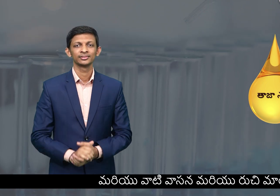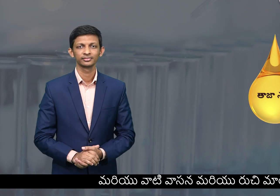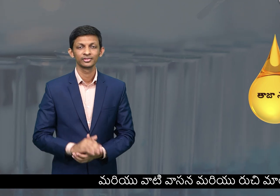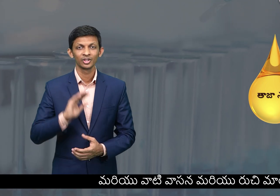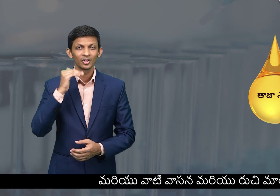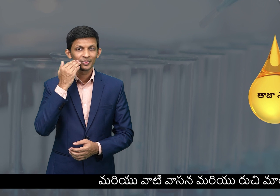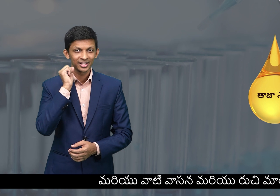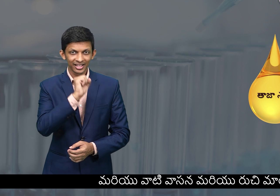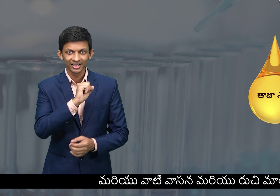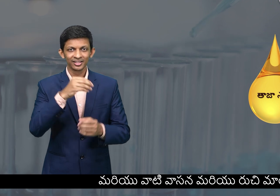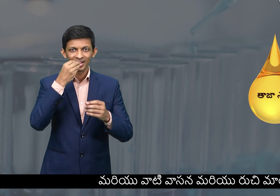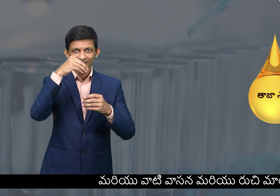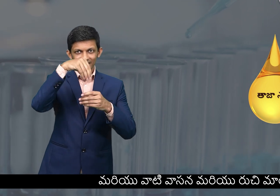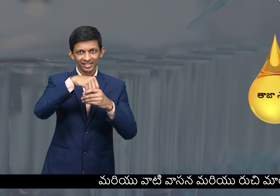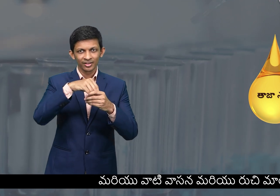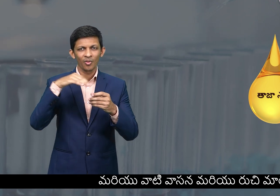మారుతాయి.